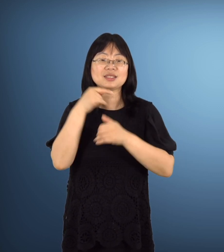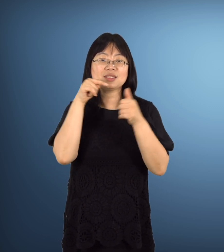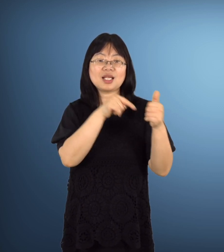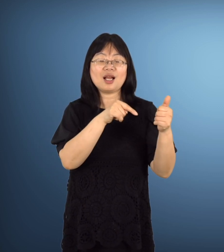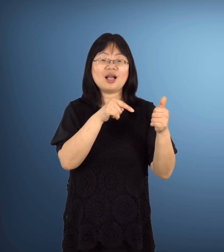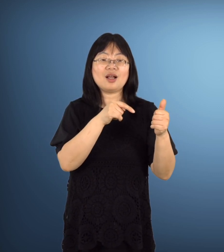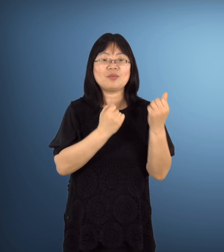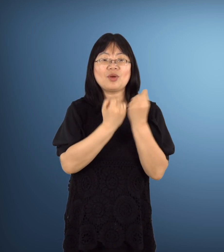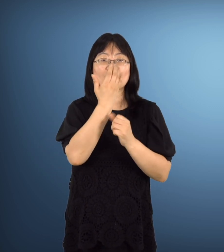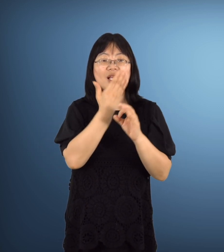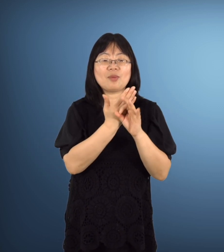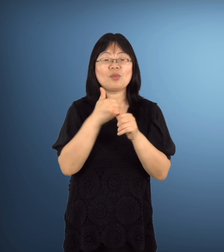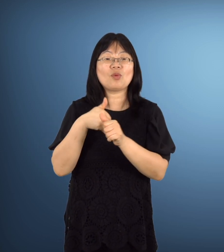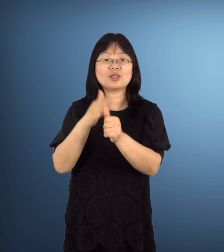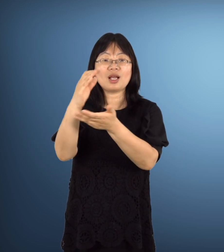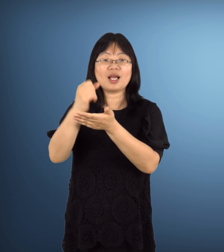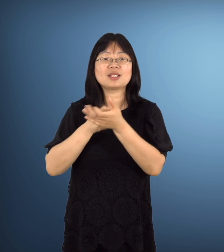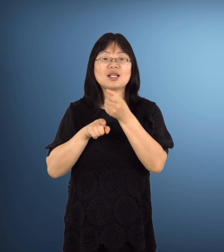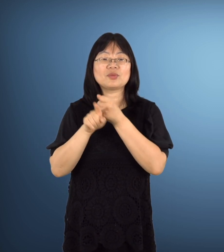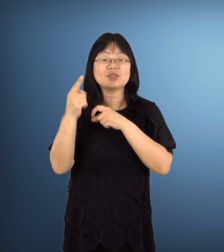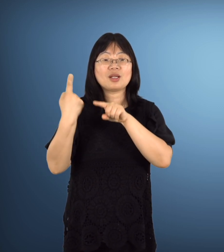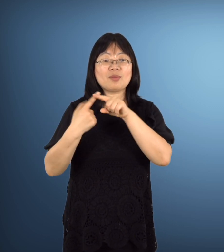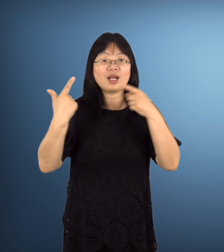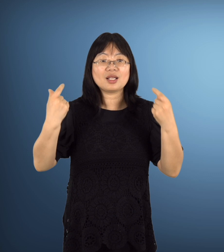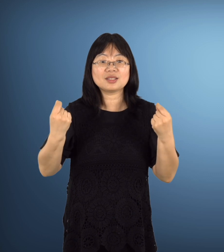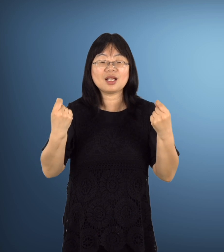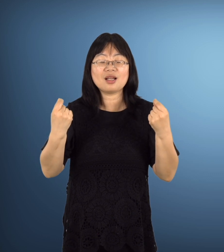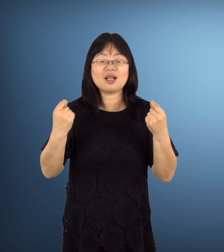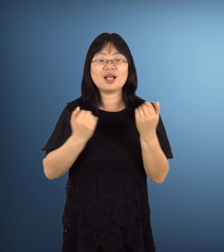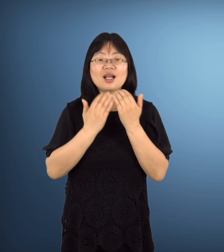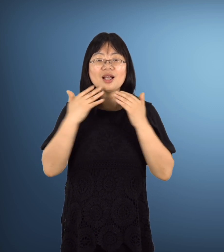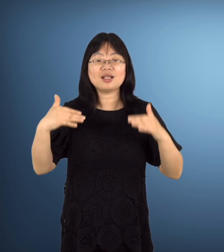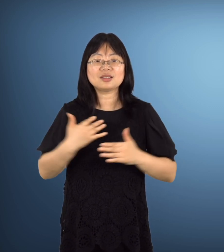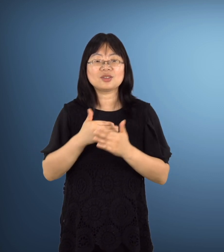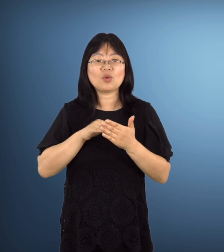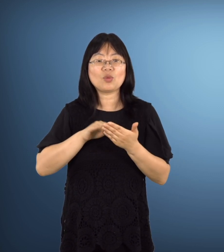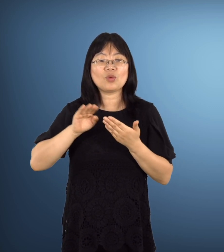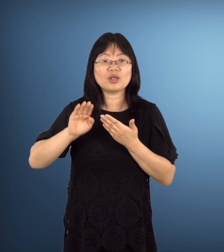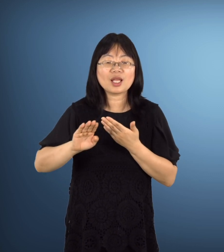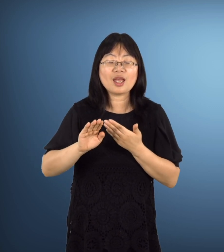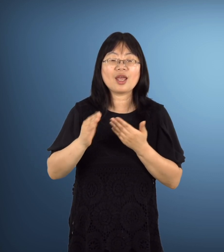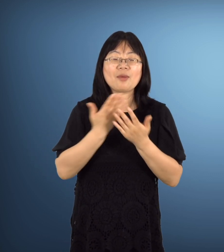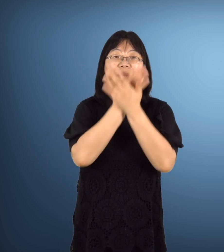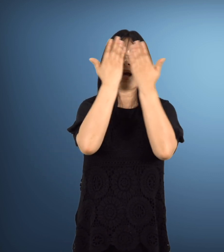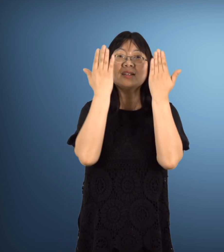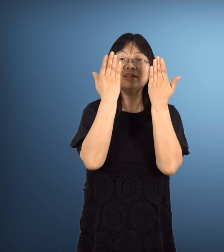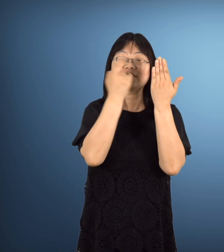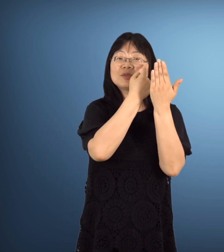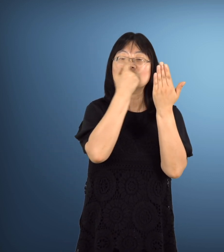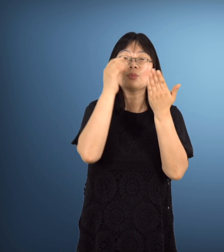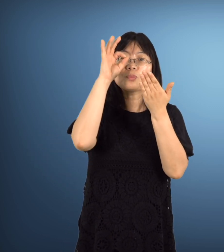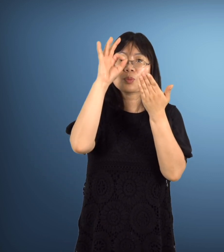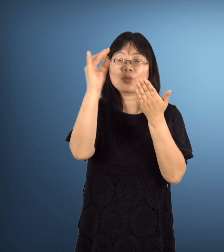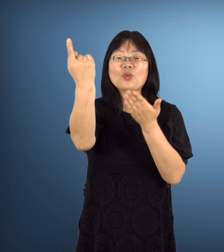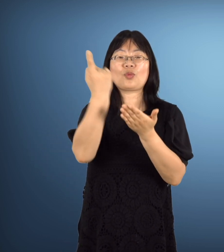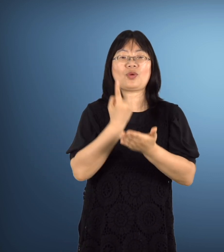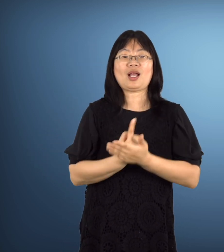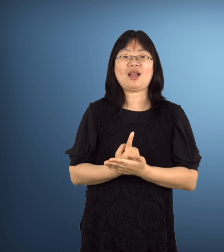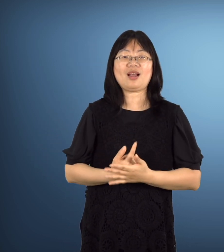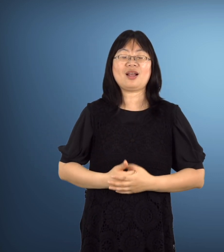실로암은 번역하면 보냄을 받았다는 뜻이라. 이에 가서 씻고 밝은 눈으로 왔더라. 네, 여러분